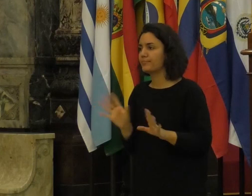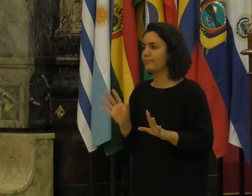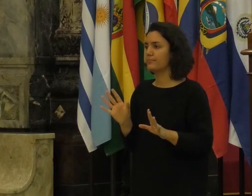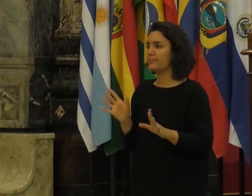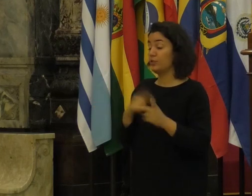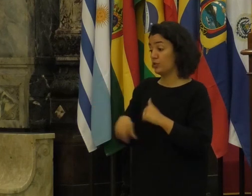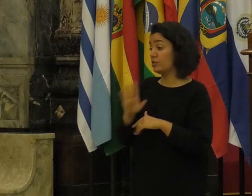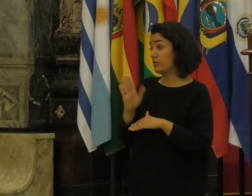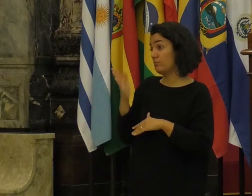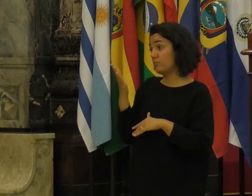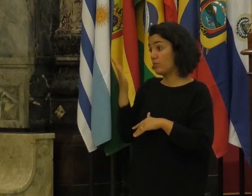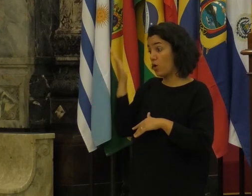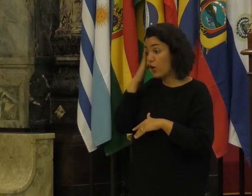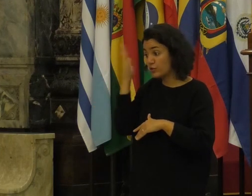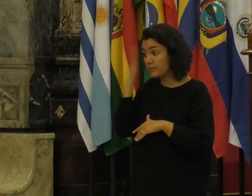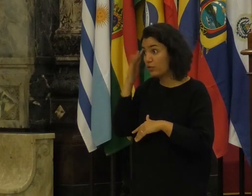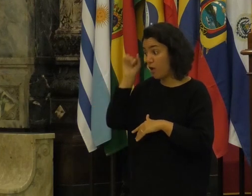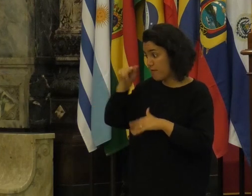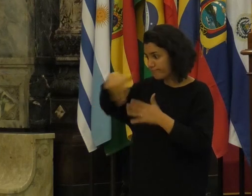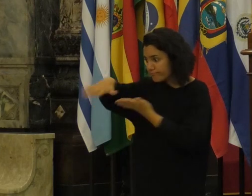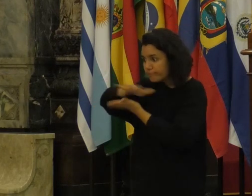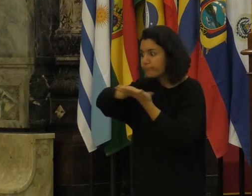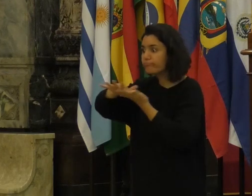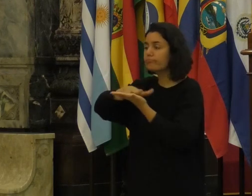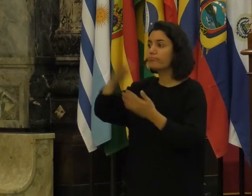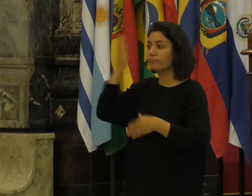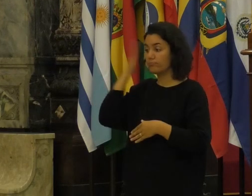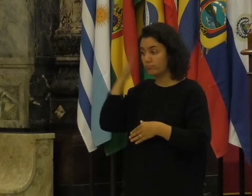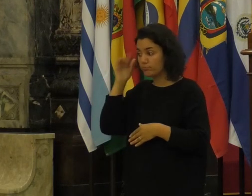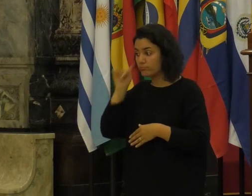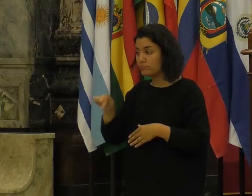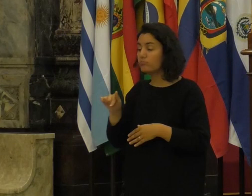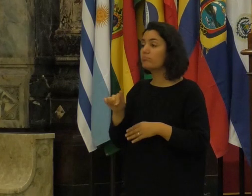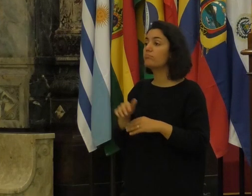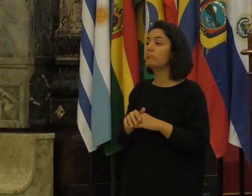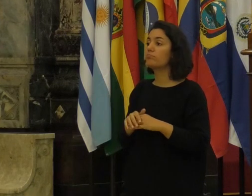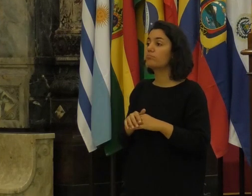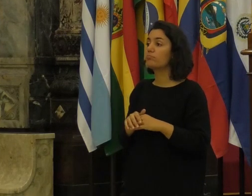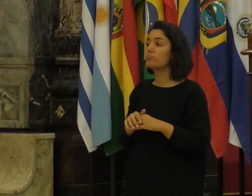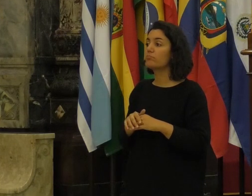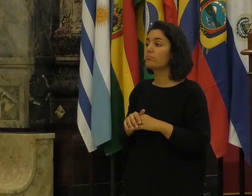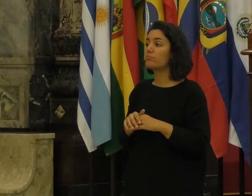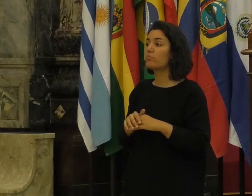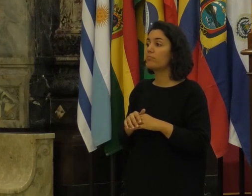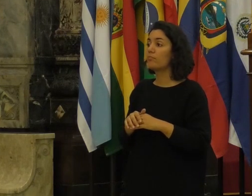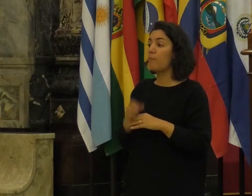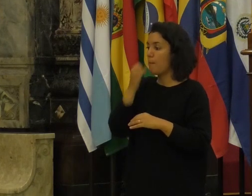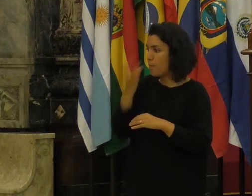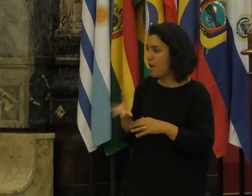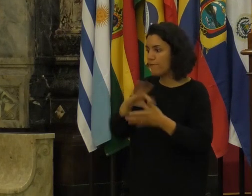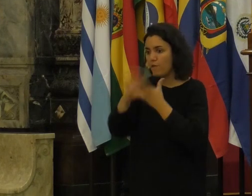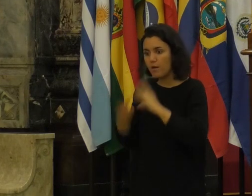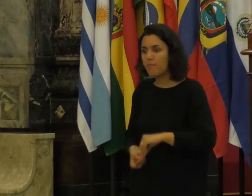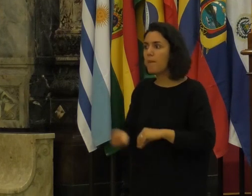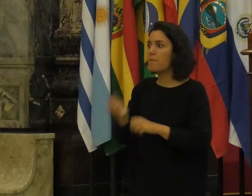conocimiento, como área de conocimiento, valga todas las redundancias posibles, es un buen modelo para entender este